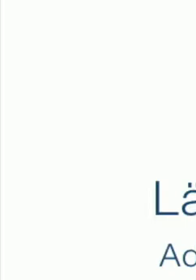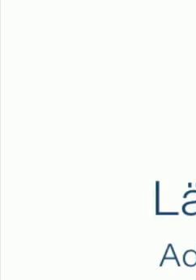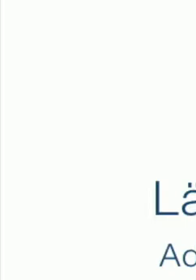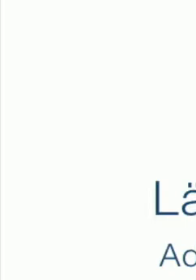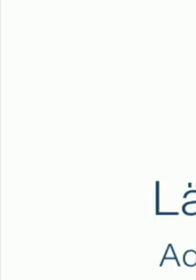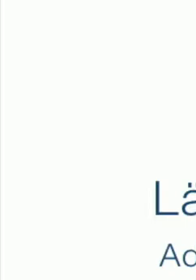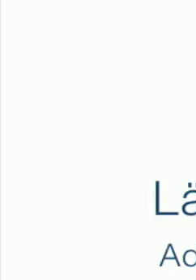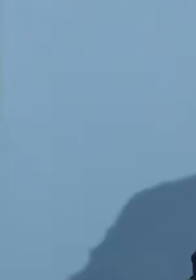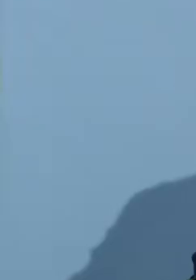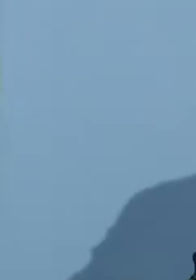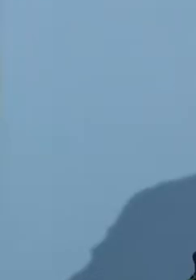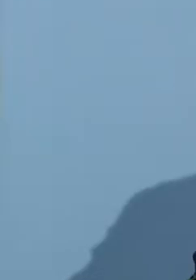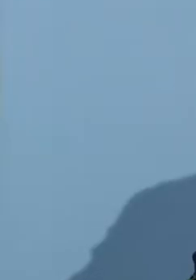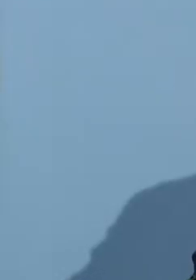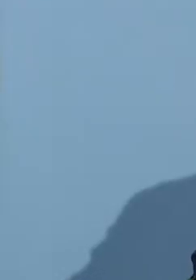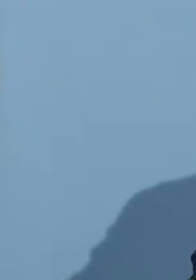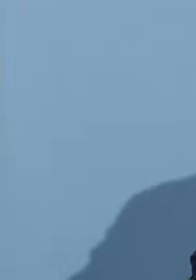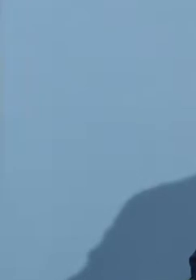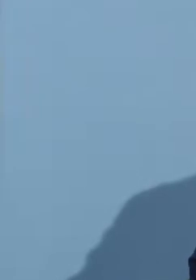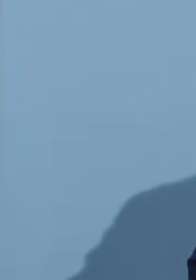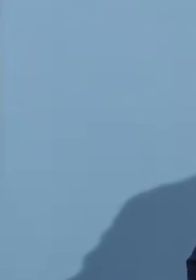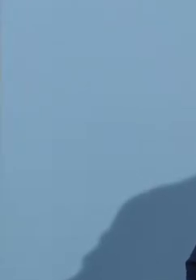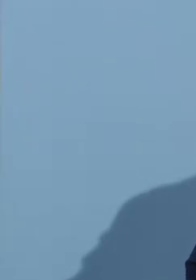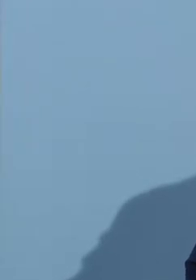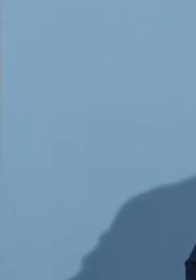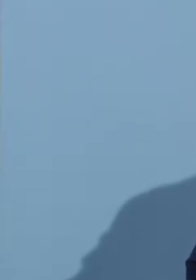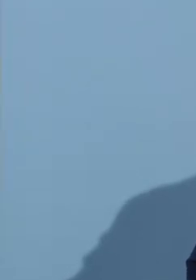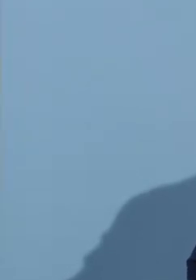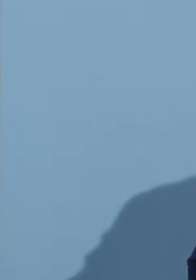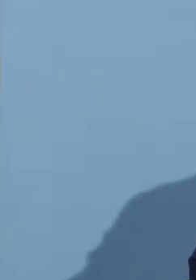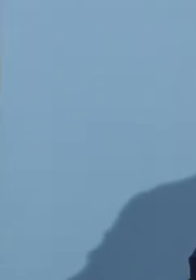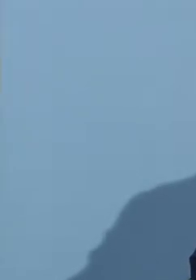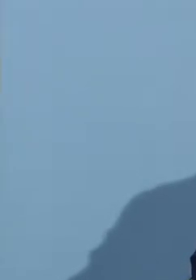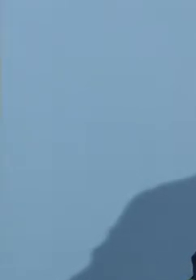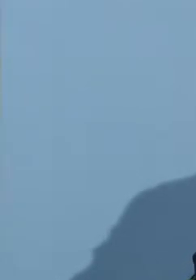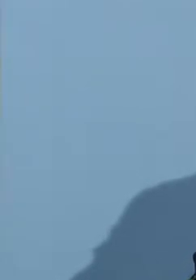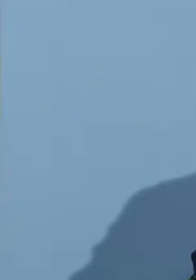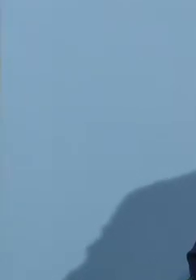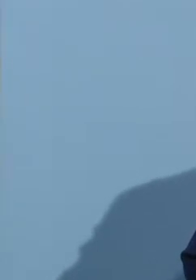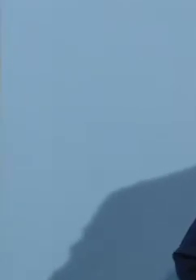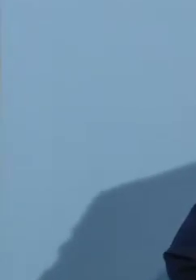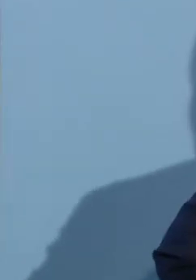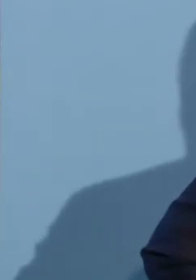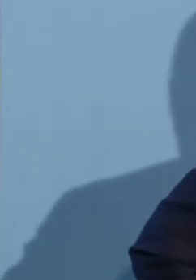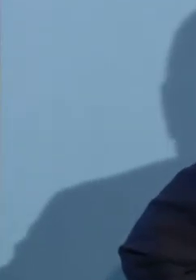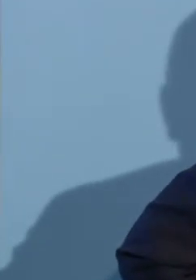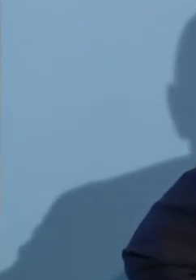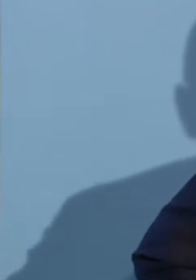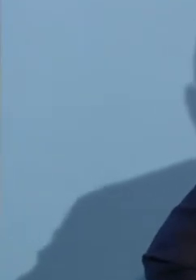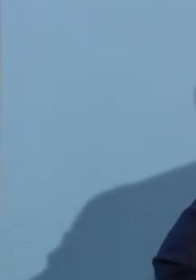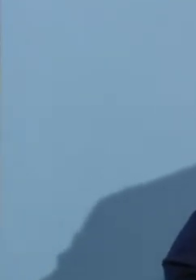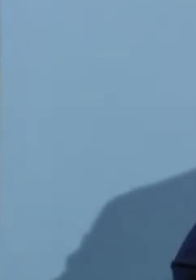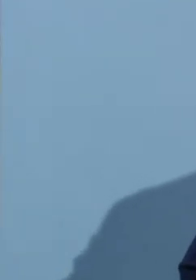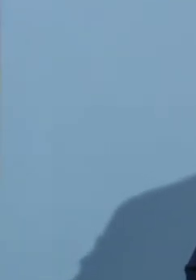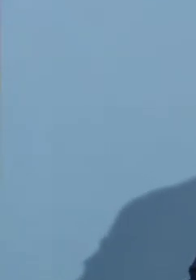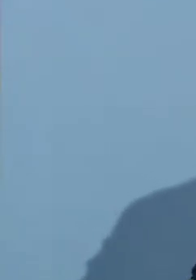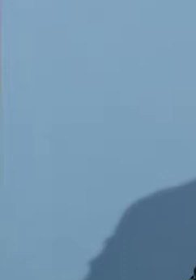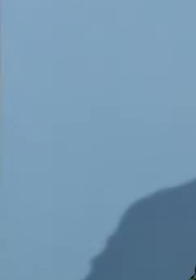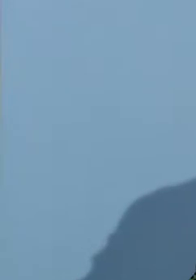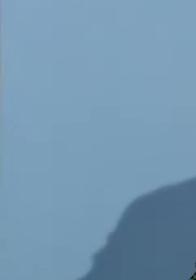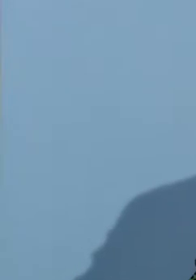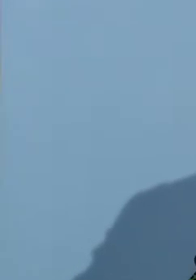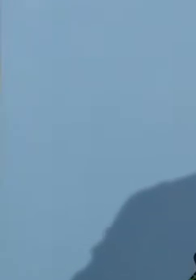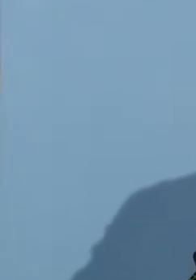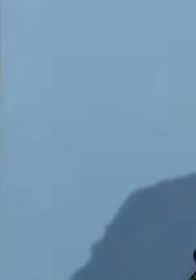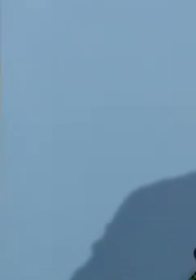sjukdom. Och för att en produkt ska komma på marknaden så måste den godkännas av Läkemedelsverket, och då